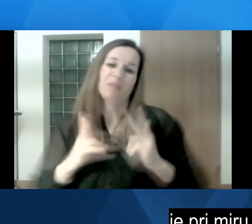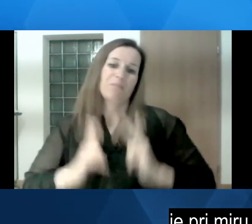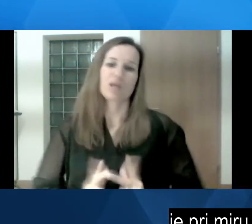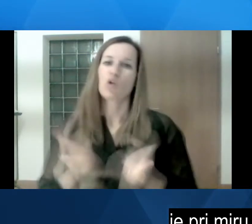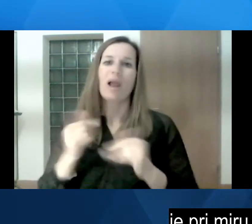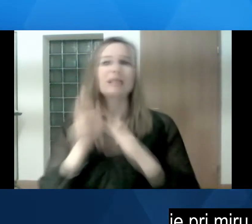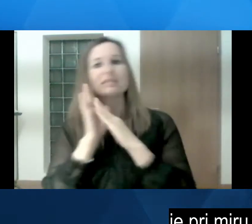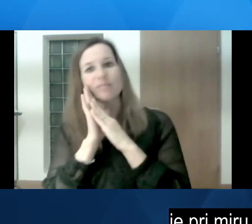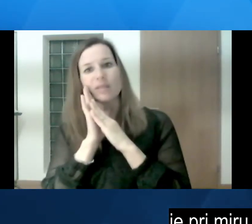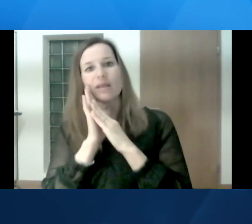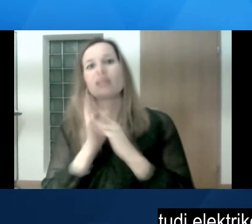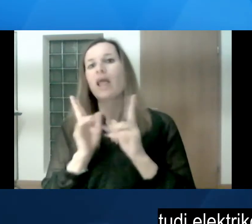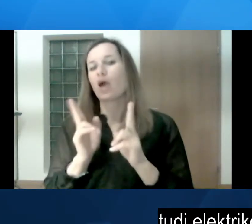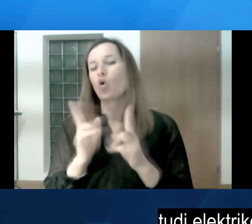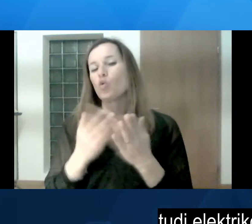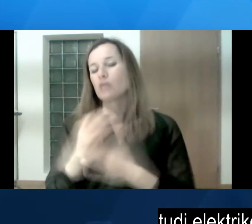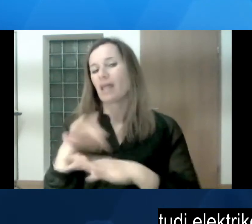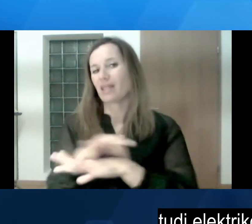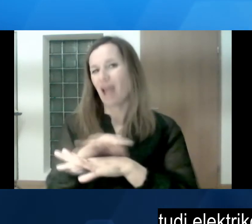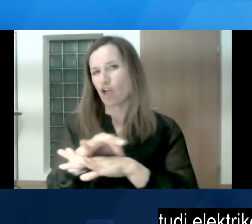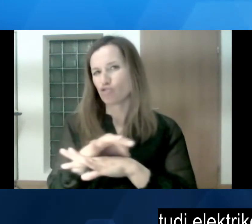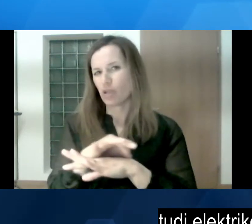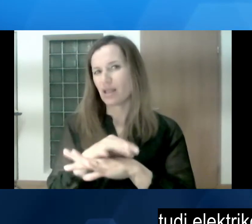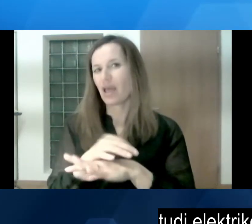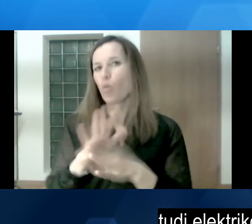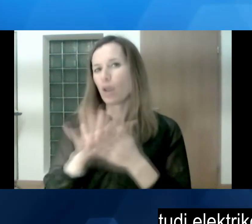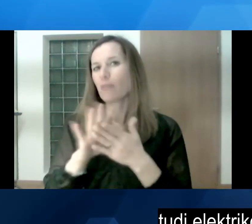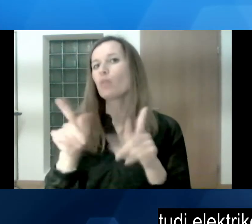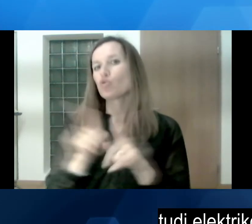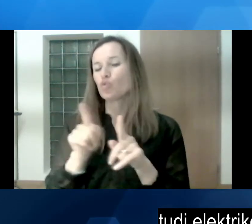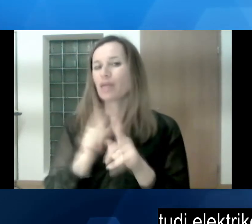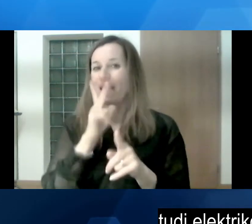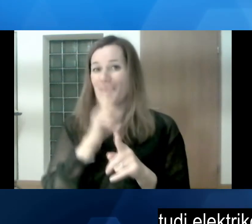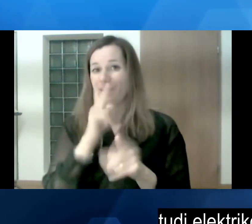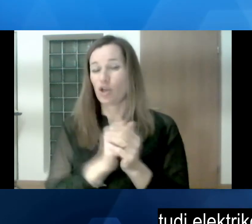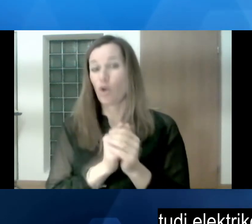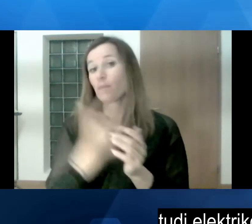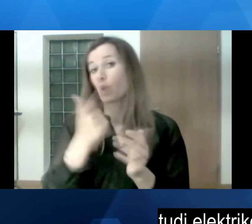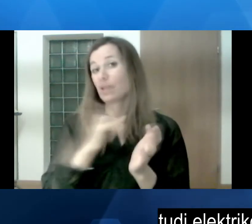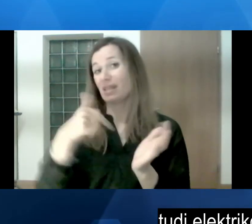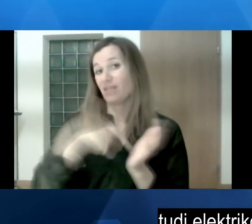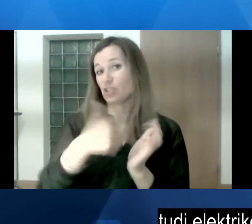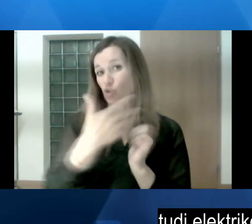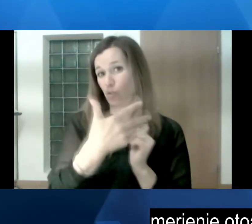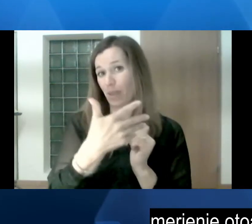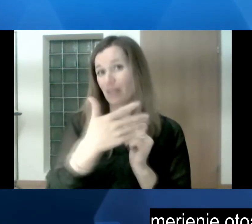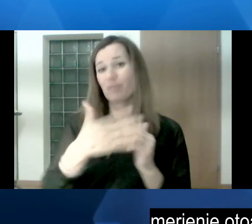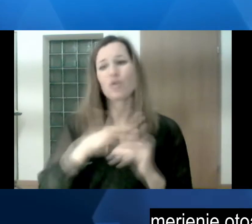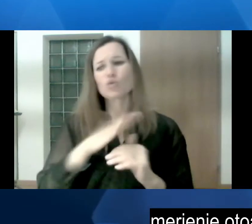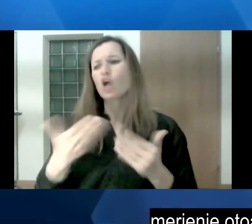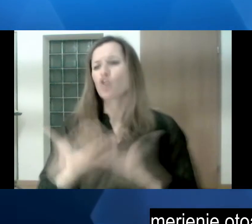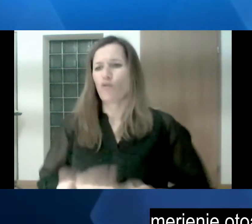lahko za draženje uporabljamo tudi elektriko. Od leta 2005 pri vseh novorojencih opravljajo